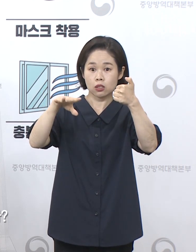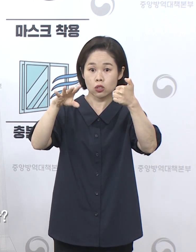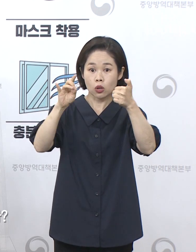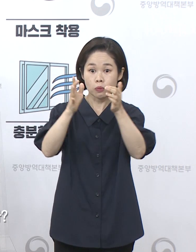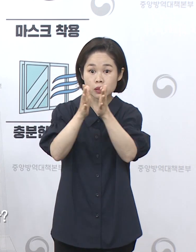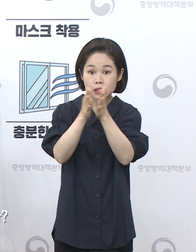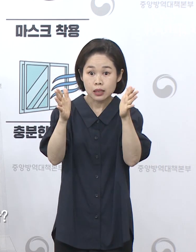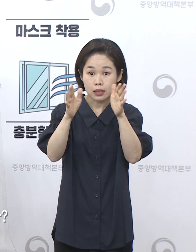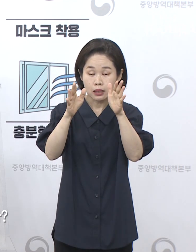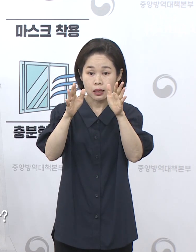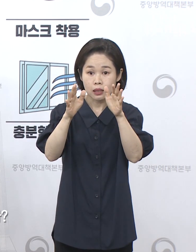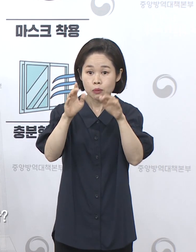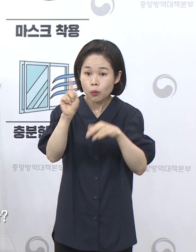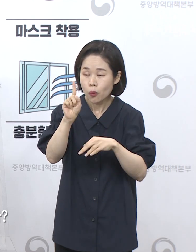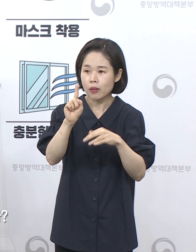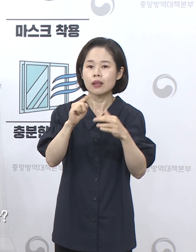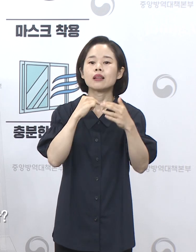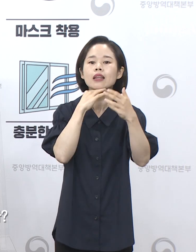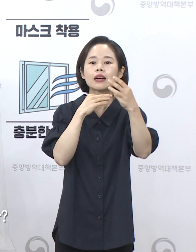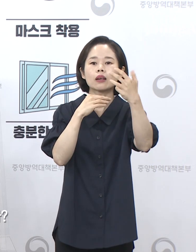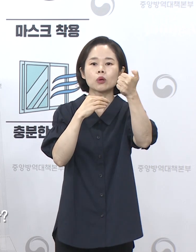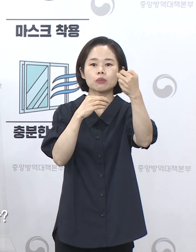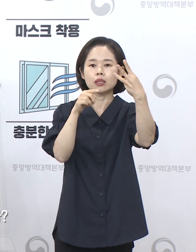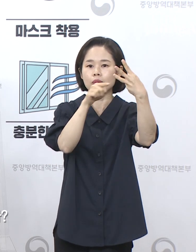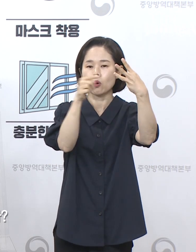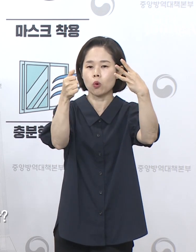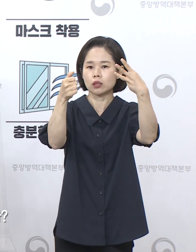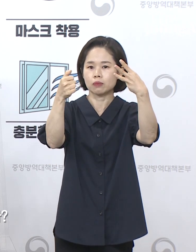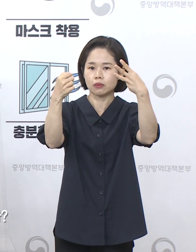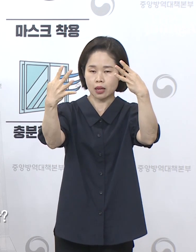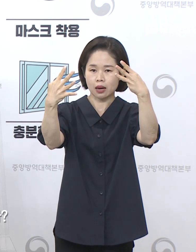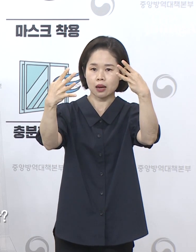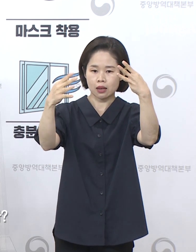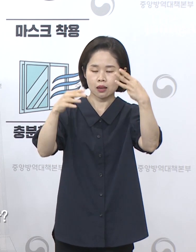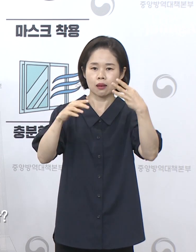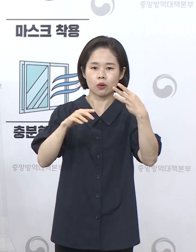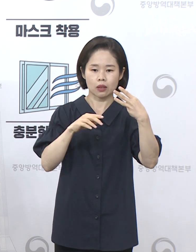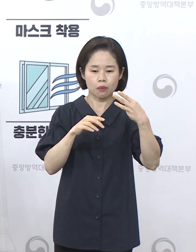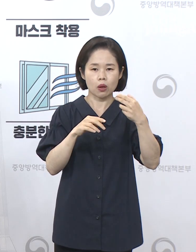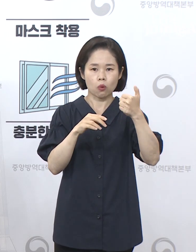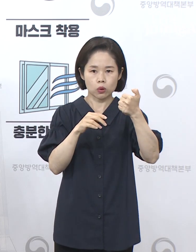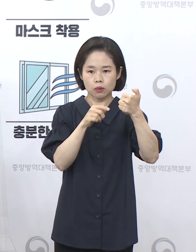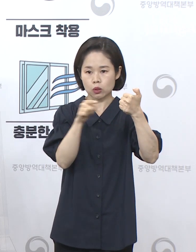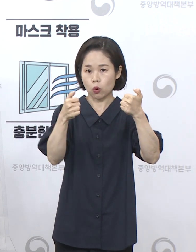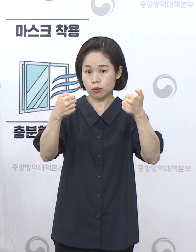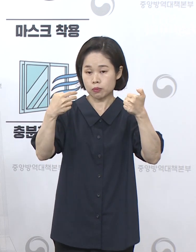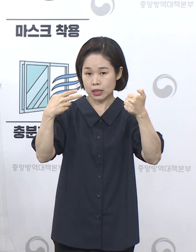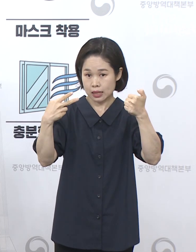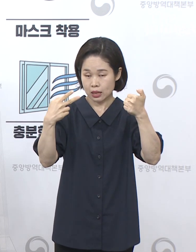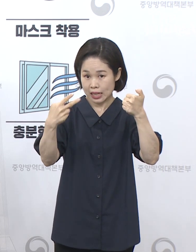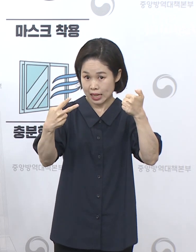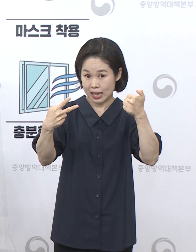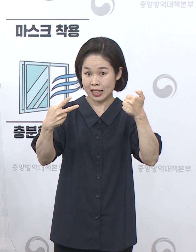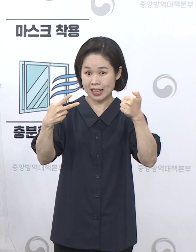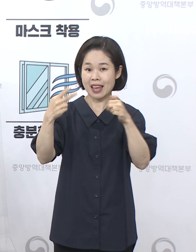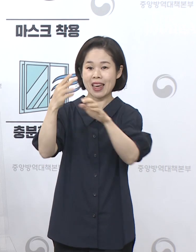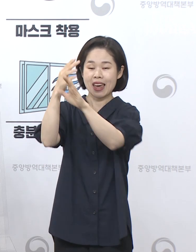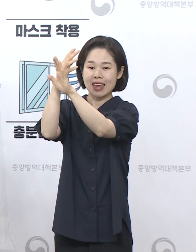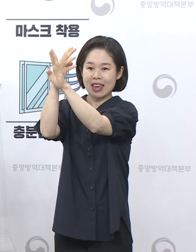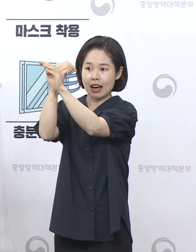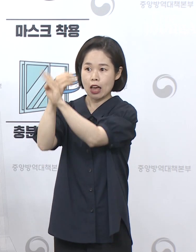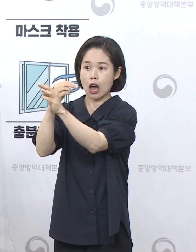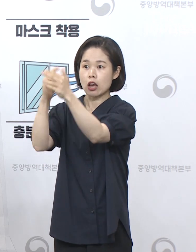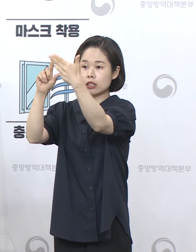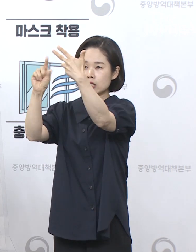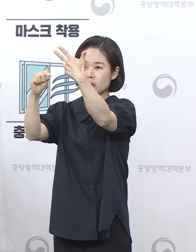연령별 분산 예약은 향후 40대 이하에도 적용이 되는 것인지 질문 주셨습니다. 네, 40대 이하의